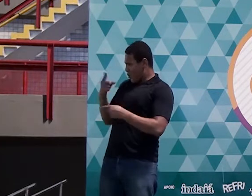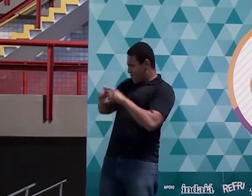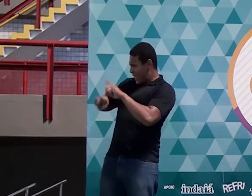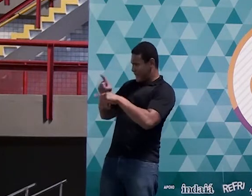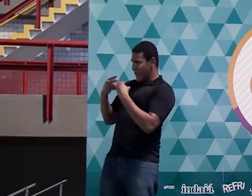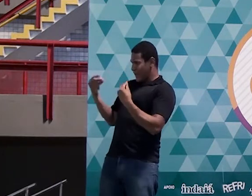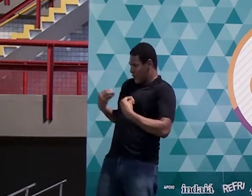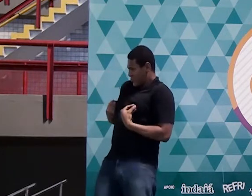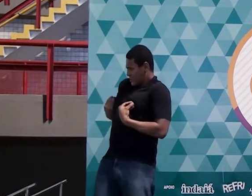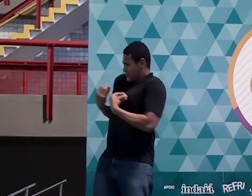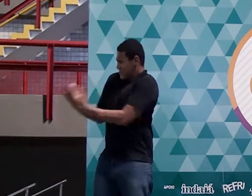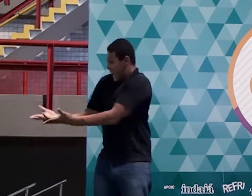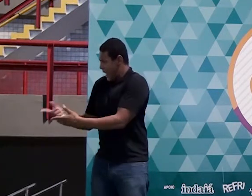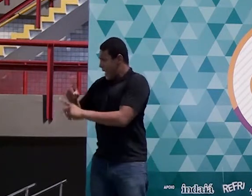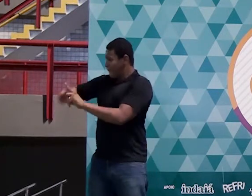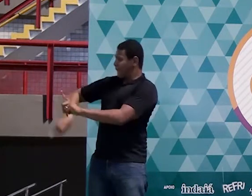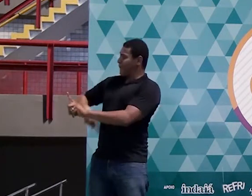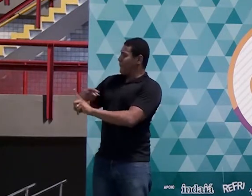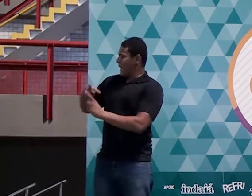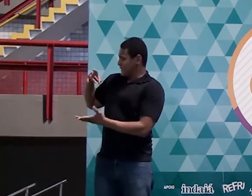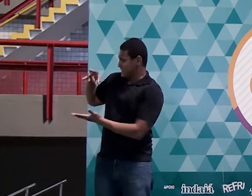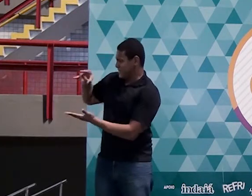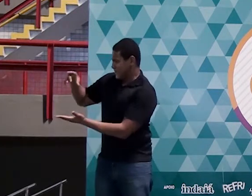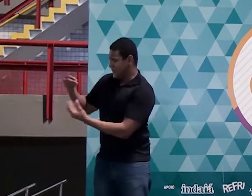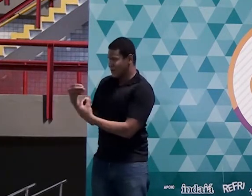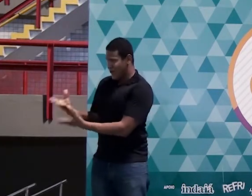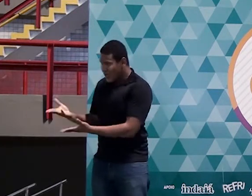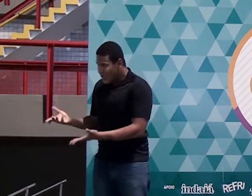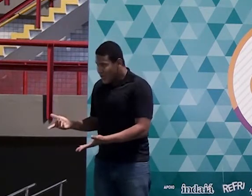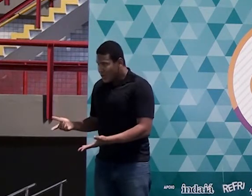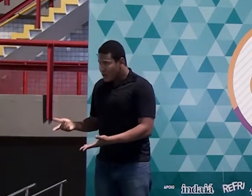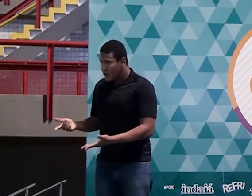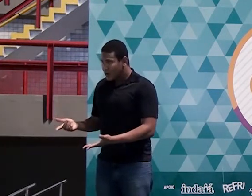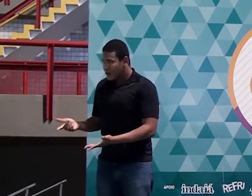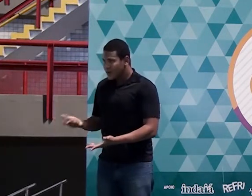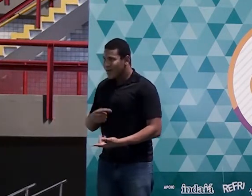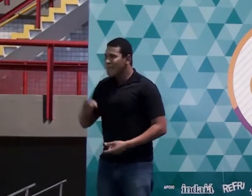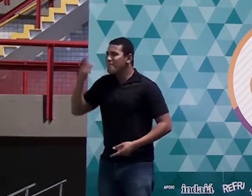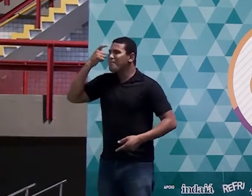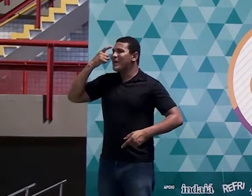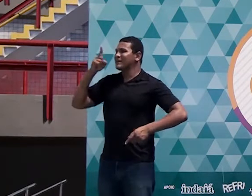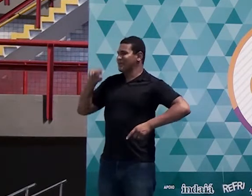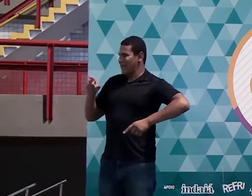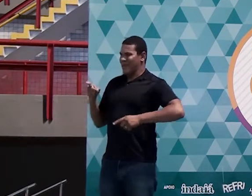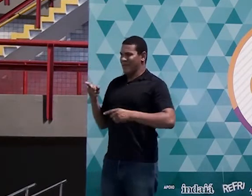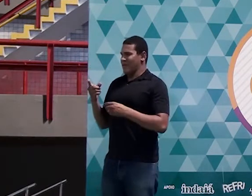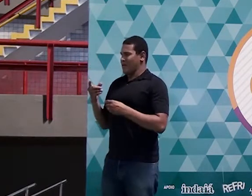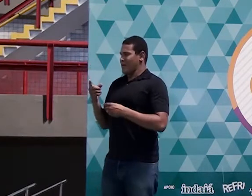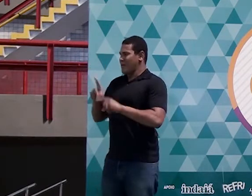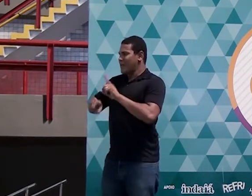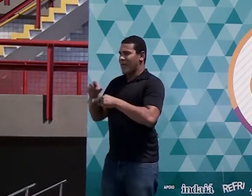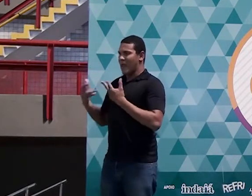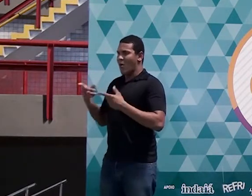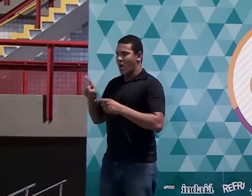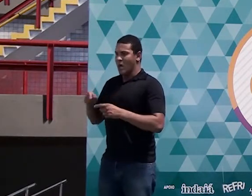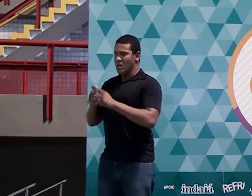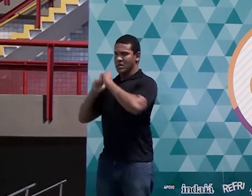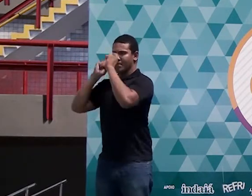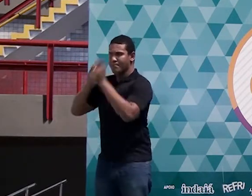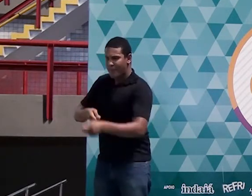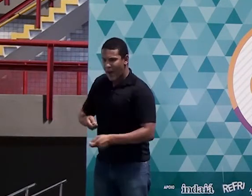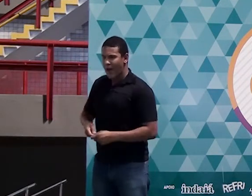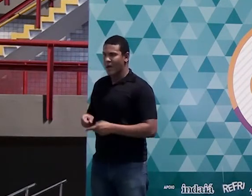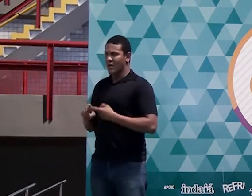você trabalhar. Não coloque na sua cabeça que ferramenta era necessariamente o arado, a pá, a enxada.